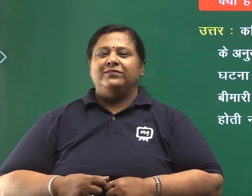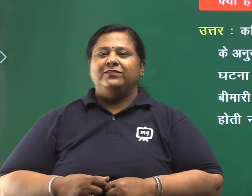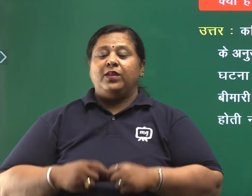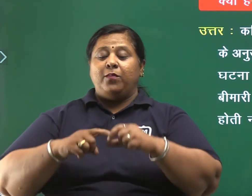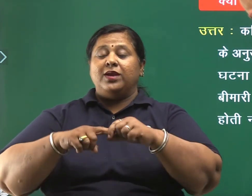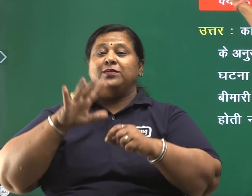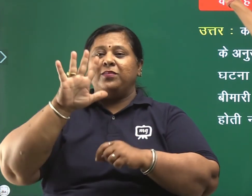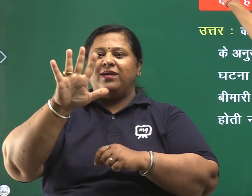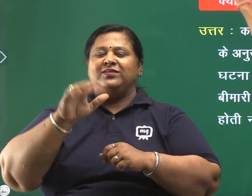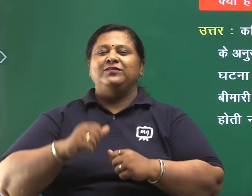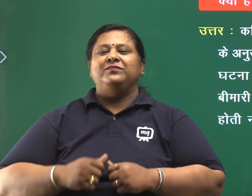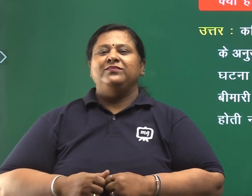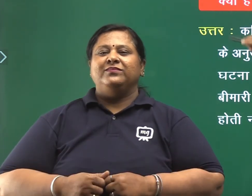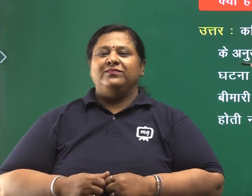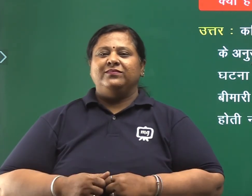प्रश्न 5।